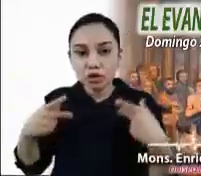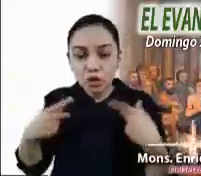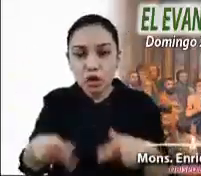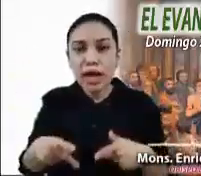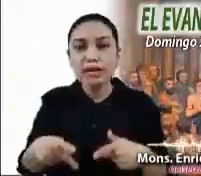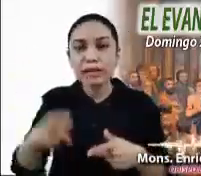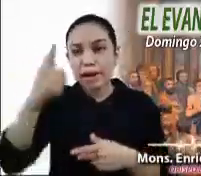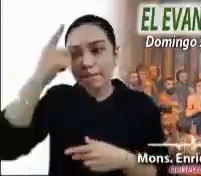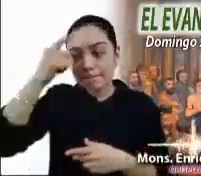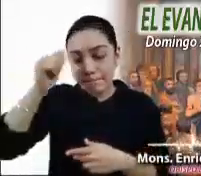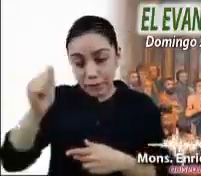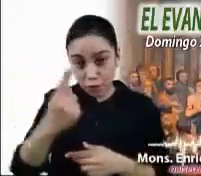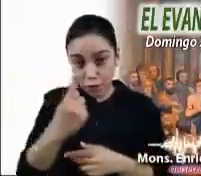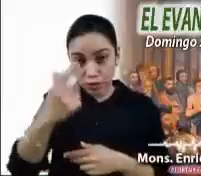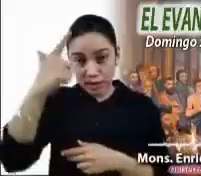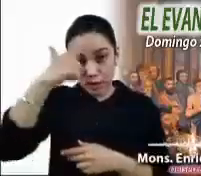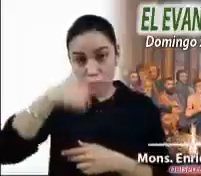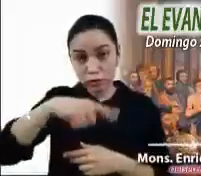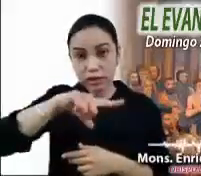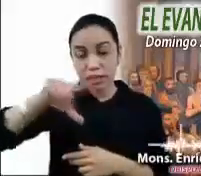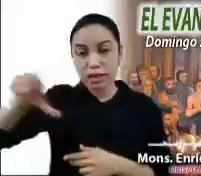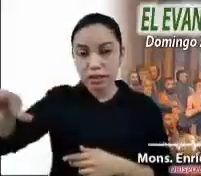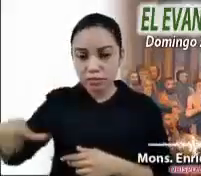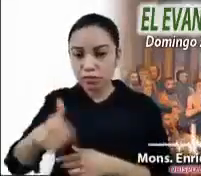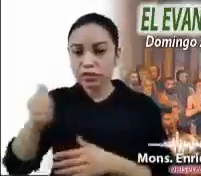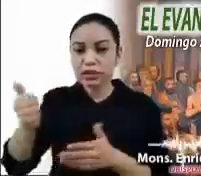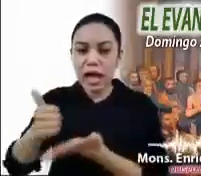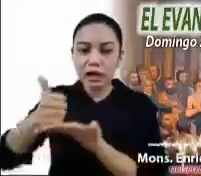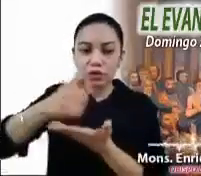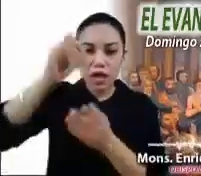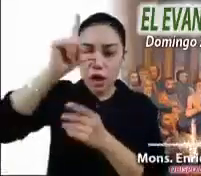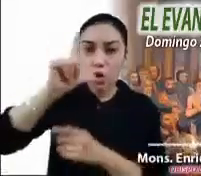de regresar. Renueva la historia del bien, la